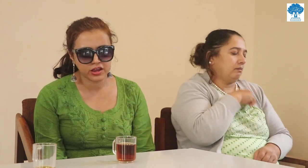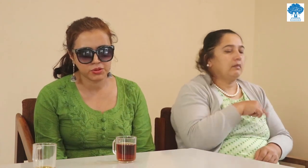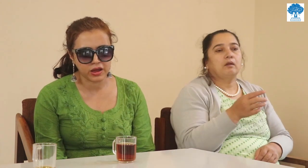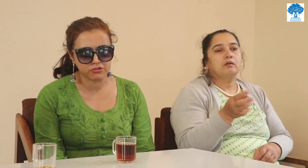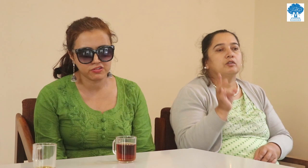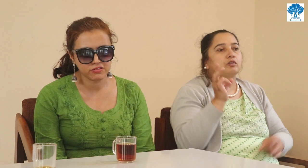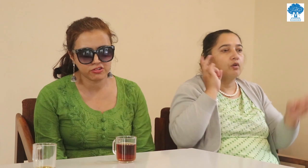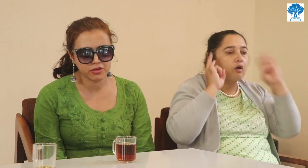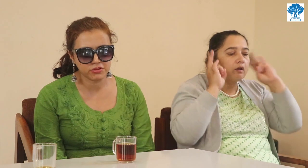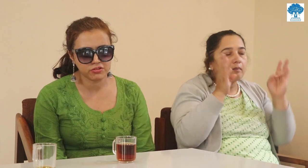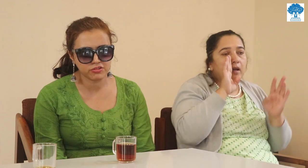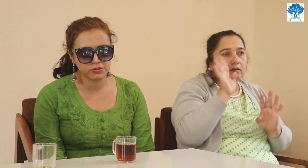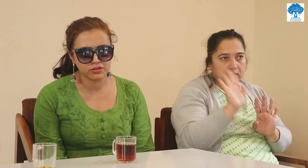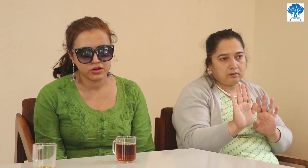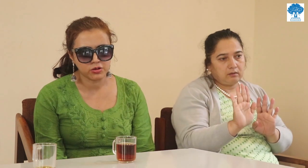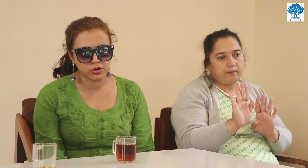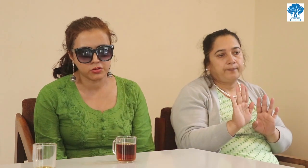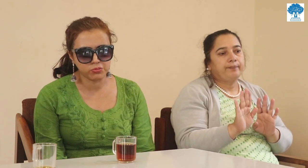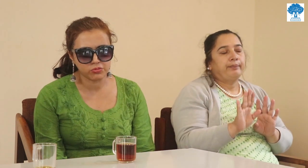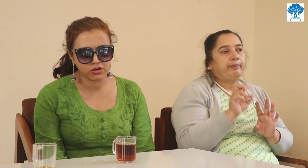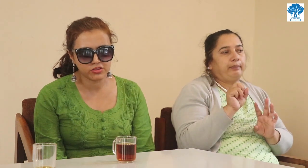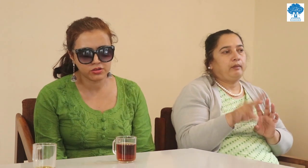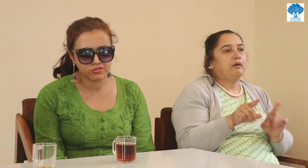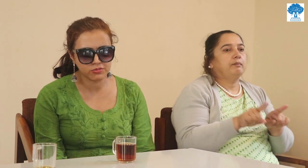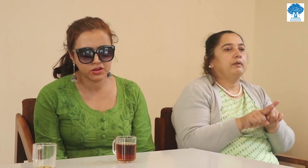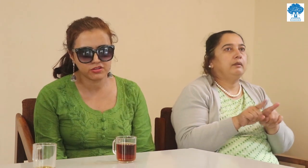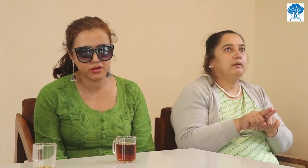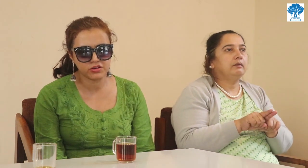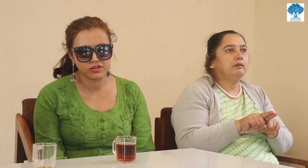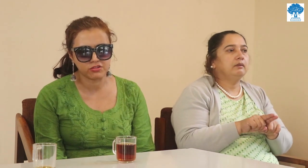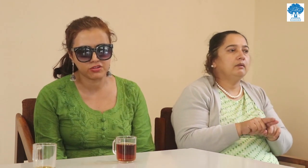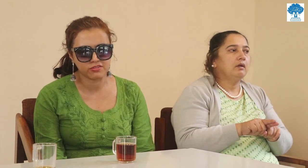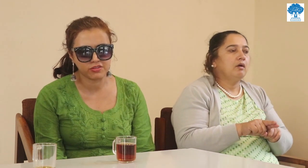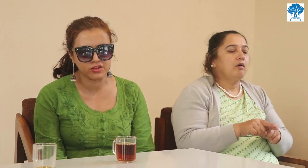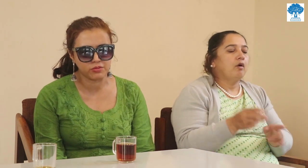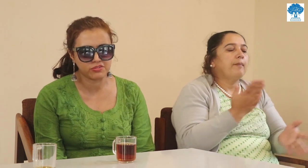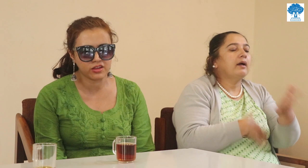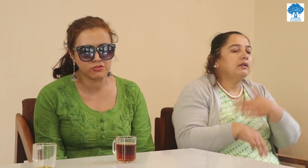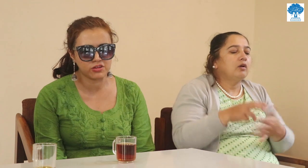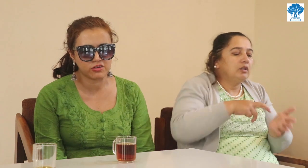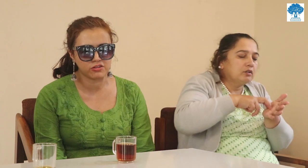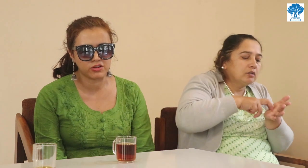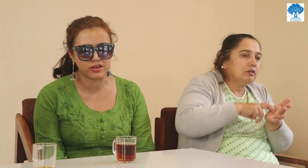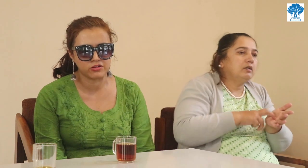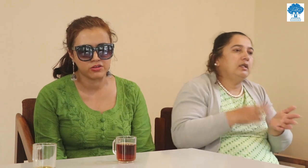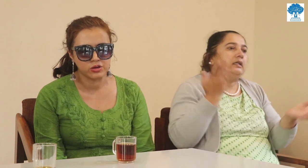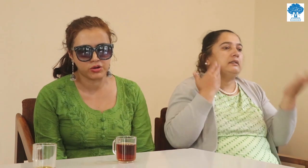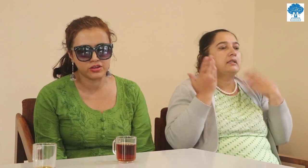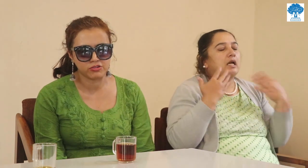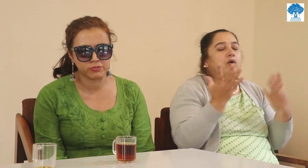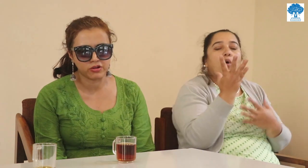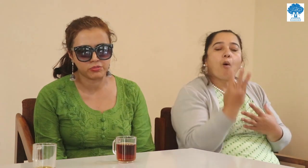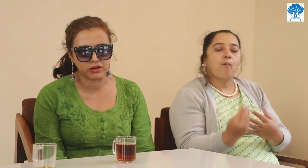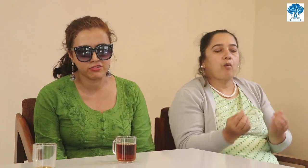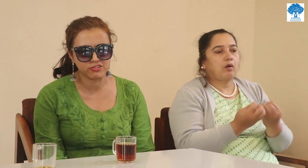सहरी इलाकामा भएको छ तथापि अझै पनि अति सिभियर डिजेबिलिटीहरूको केसमा चाहिँ हिंसा न्यूनीकरणको लागि